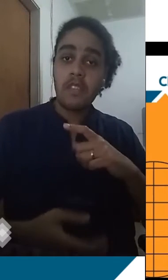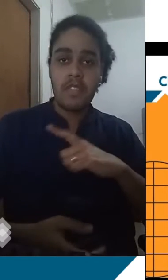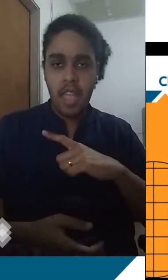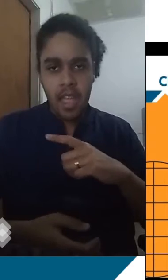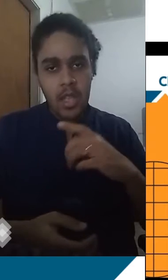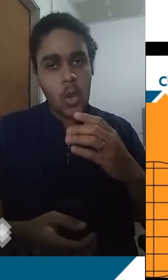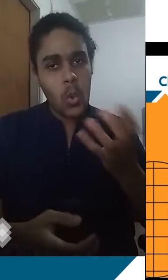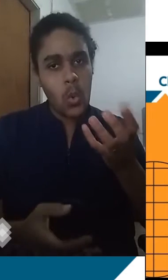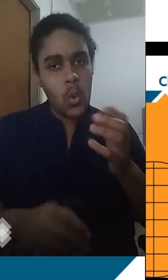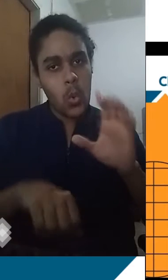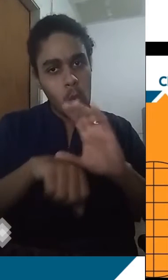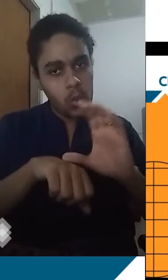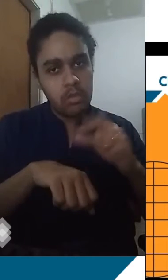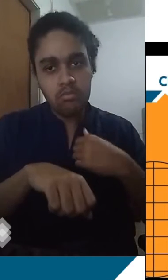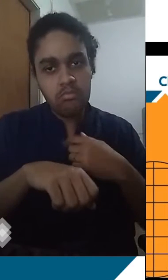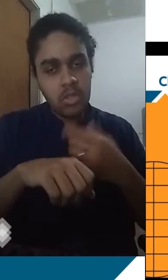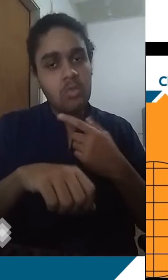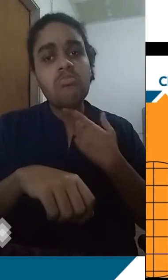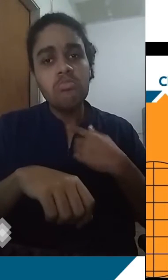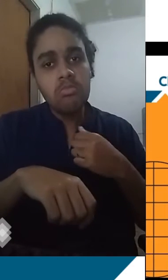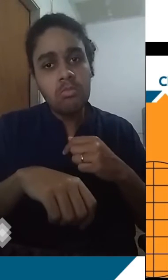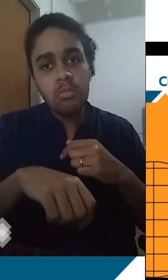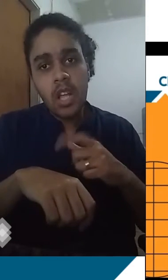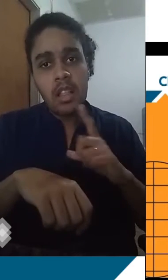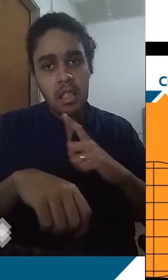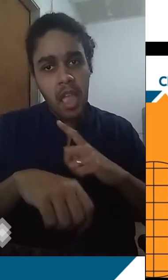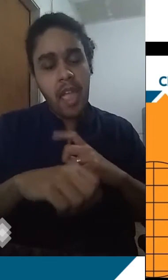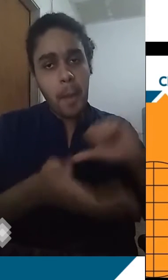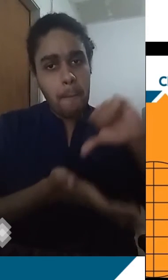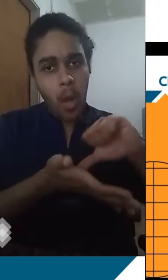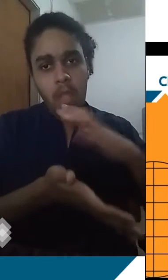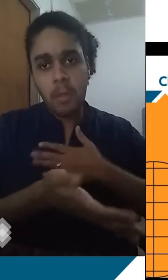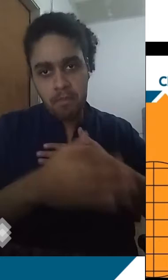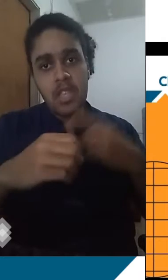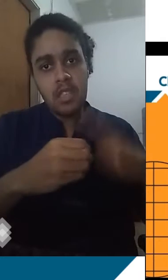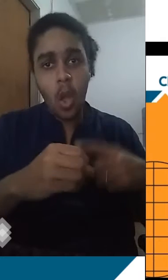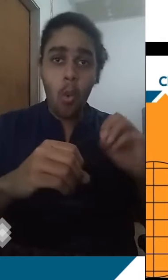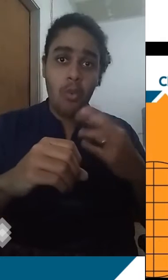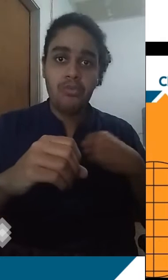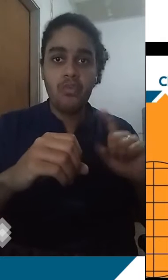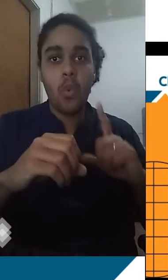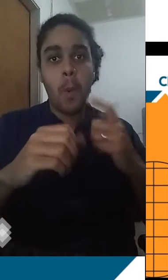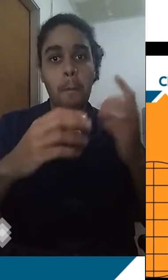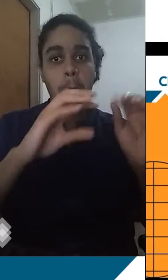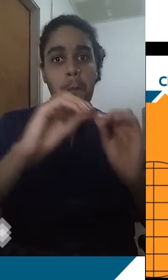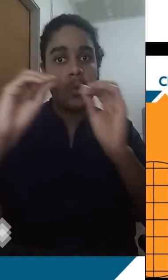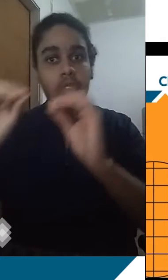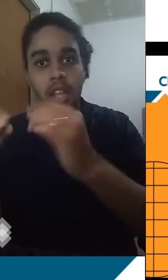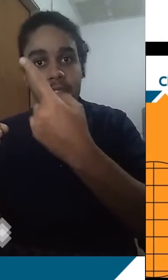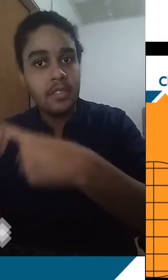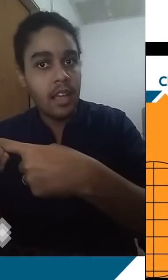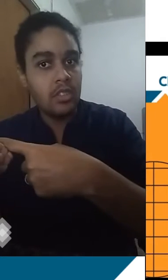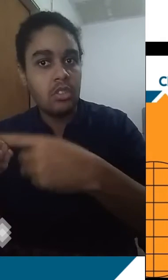desejo? Outra questão, será que a universidade que eu quero tem um campus na minha cidade? Ou será que eu vou ter que me mudar para